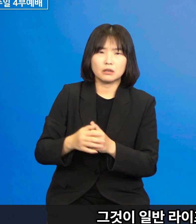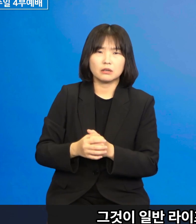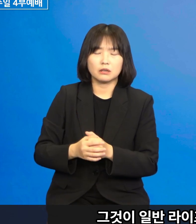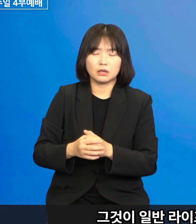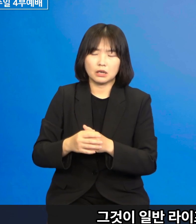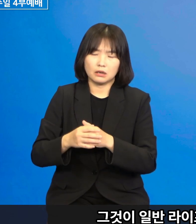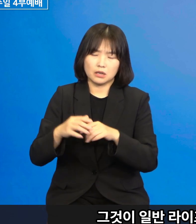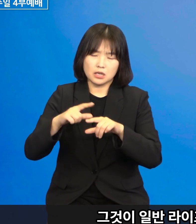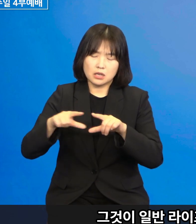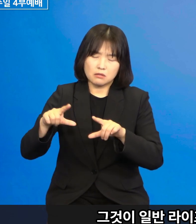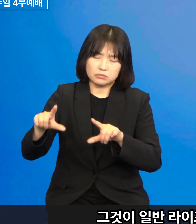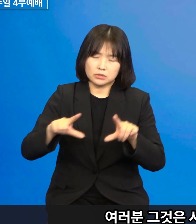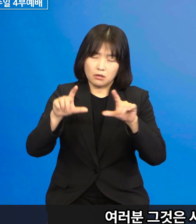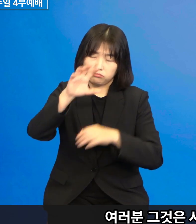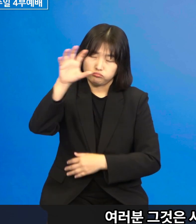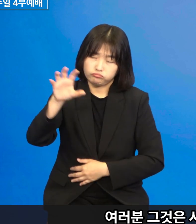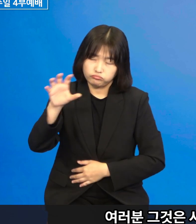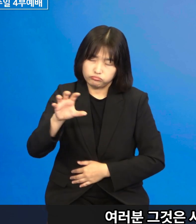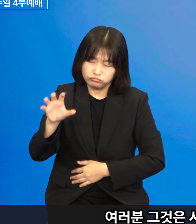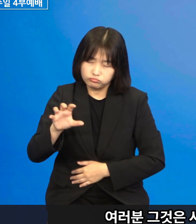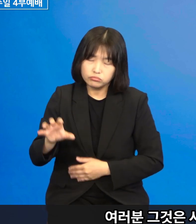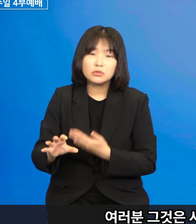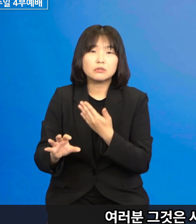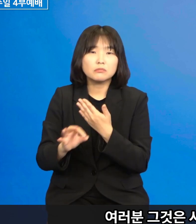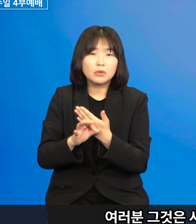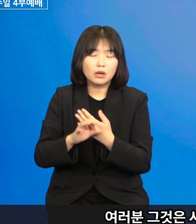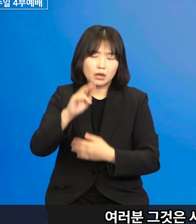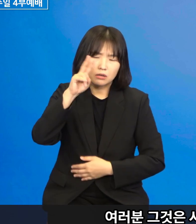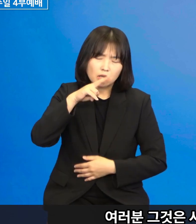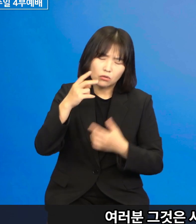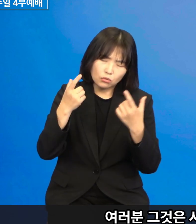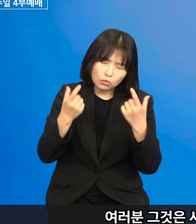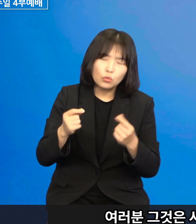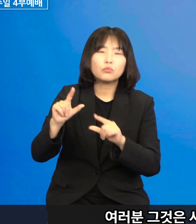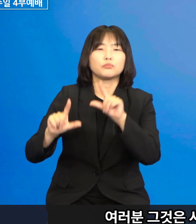라이프 스타일이라고 한다면 여러분 그것은 사울과 같은 모습이에요.